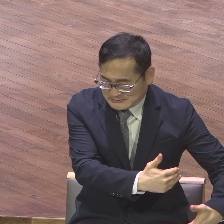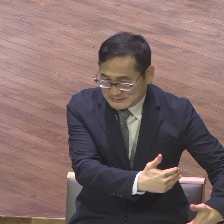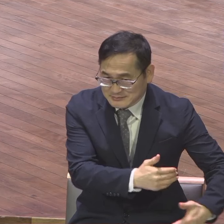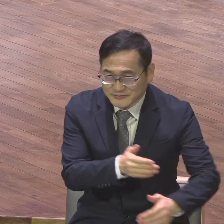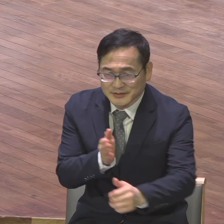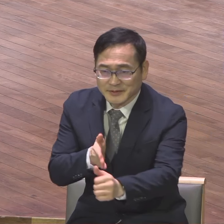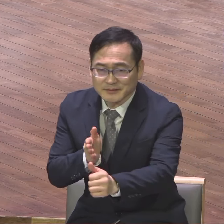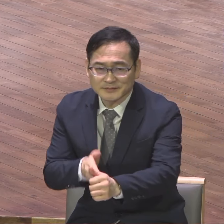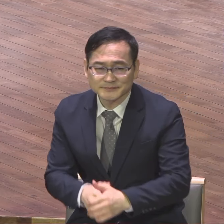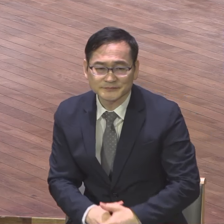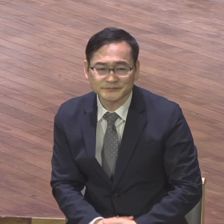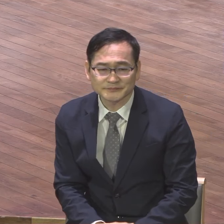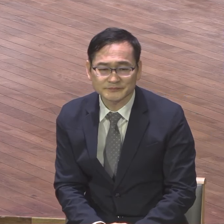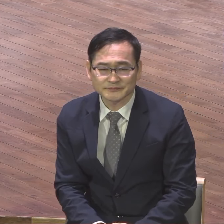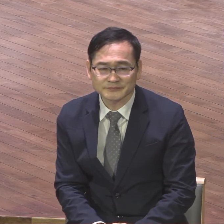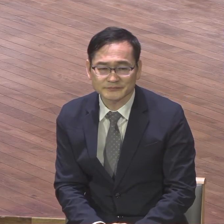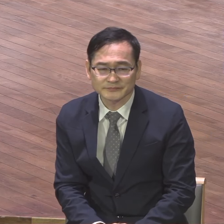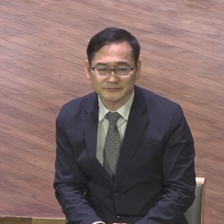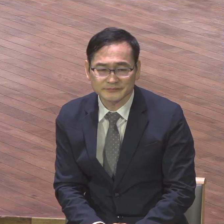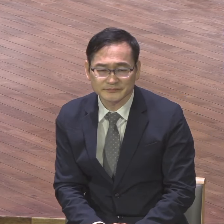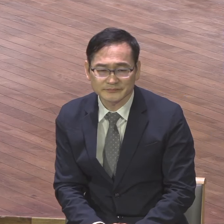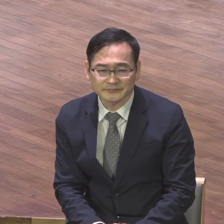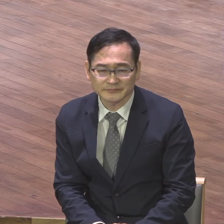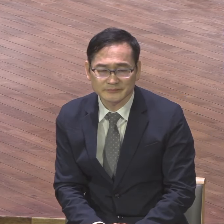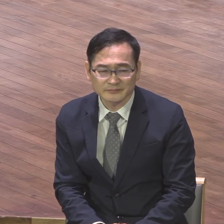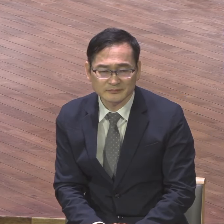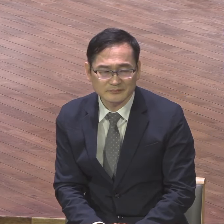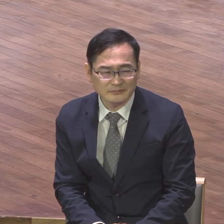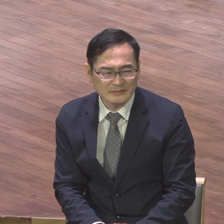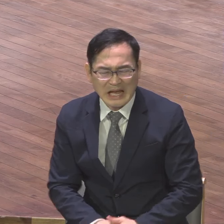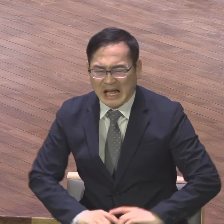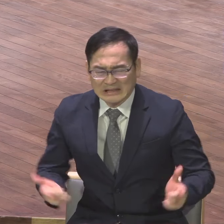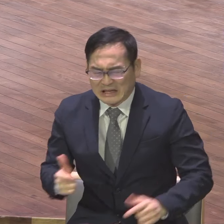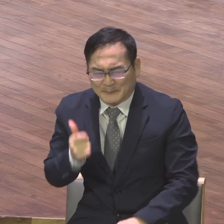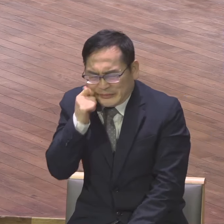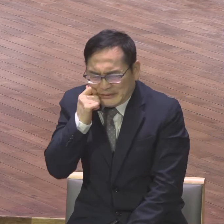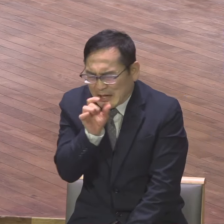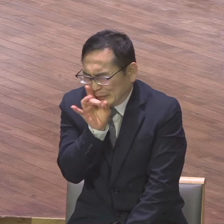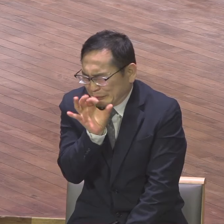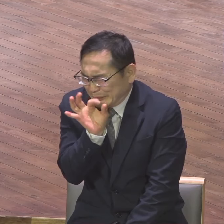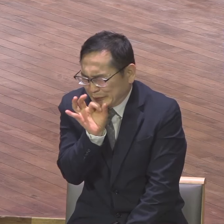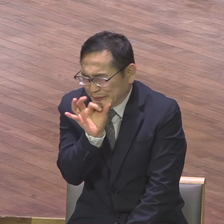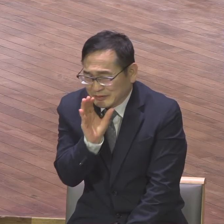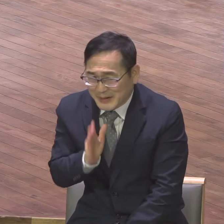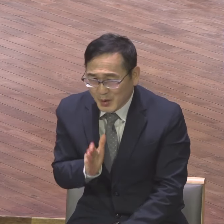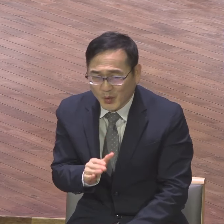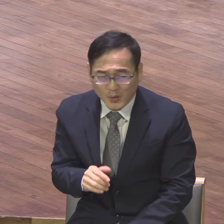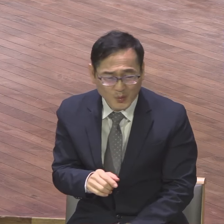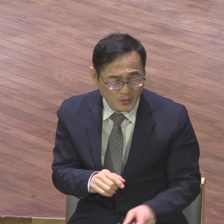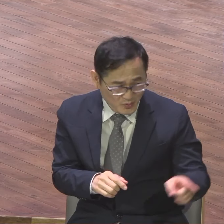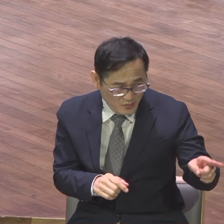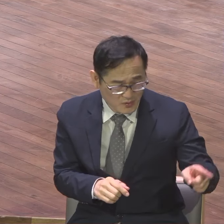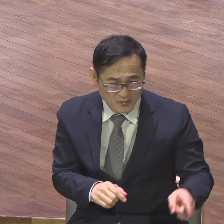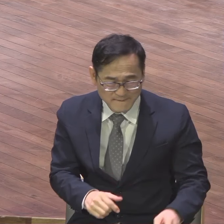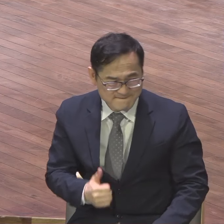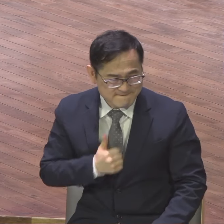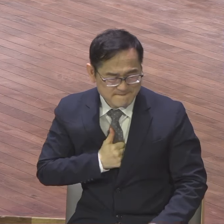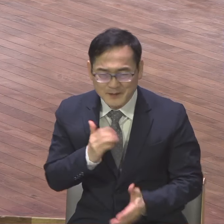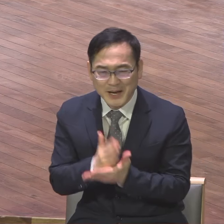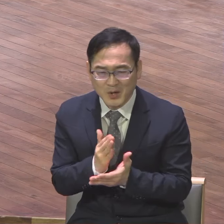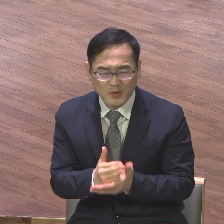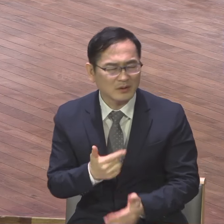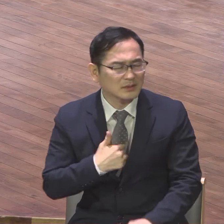바랍니다. 다가가세요. 변명할 거 없어요. 다가갈 때는 무조건 사과해야 돼요. 나로 인해서